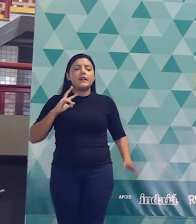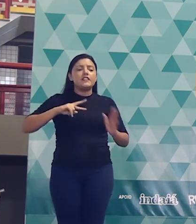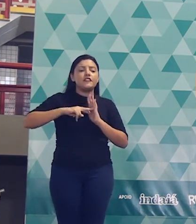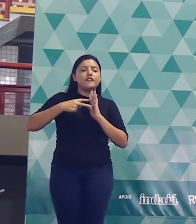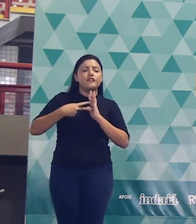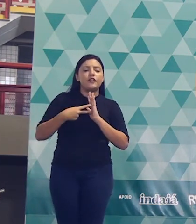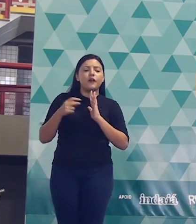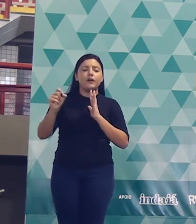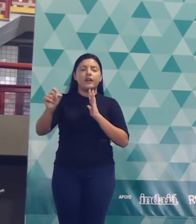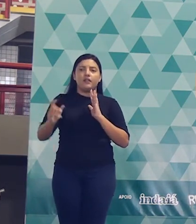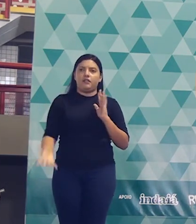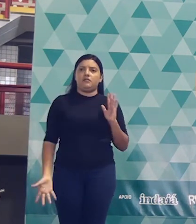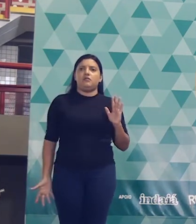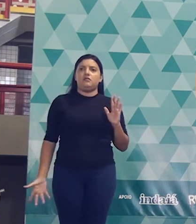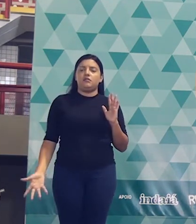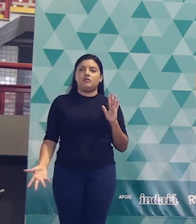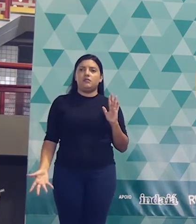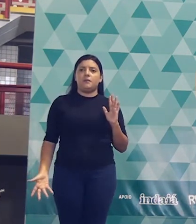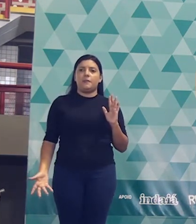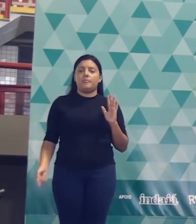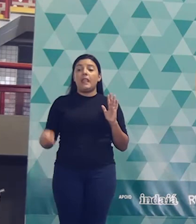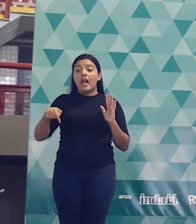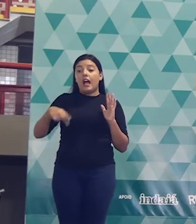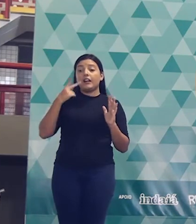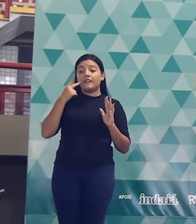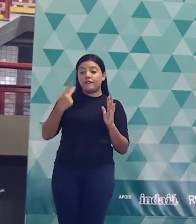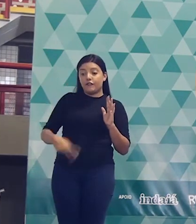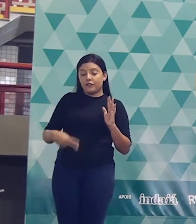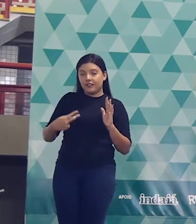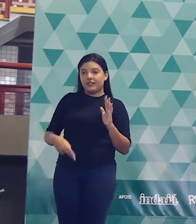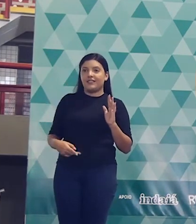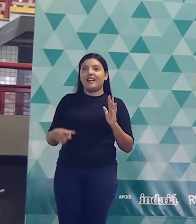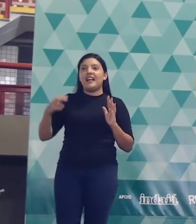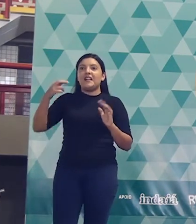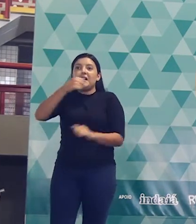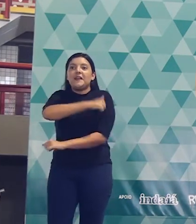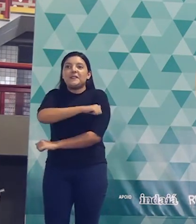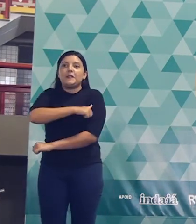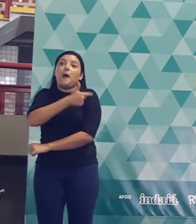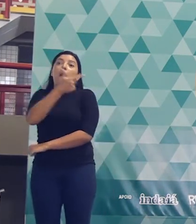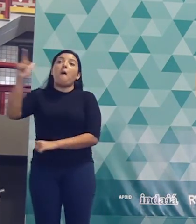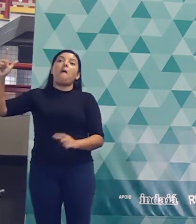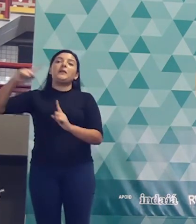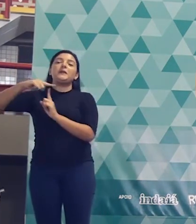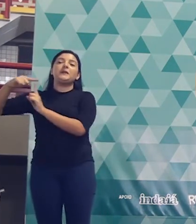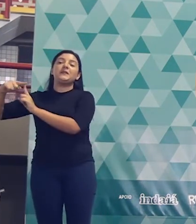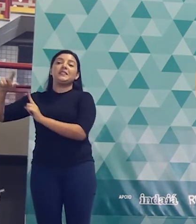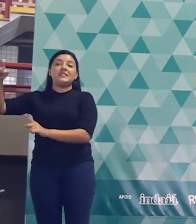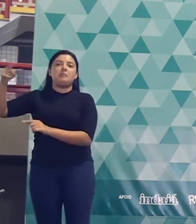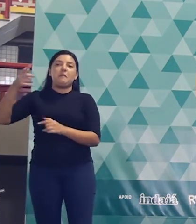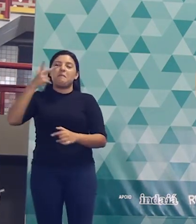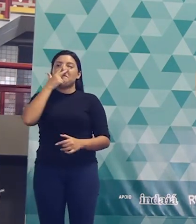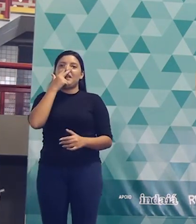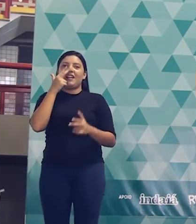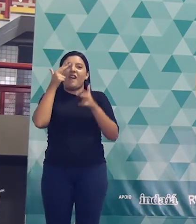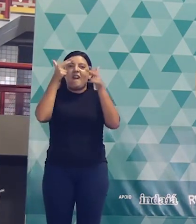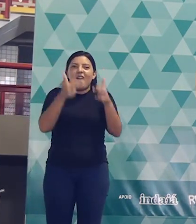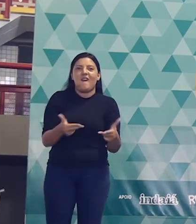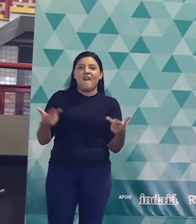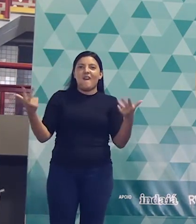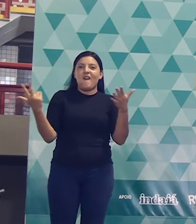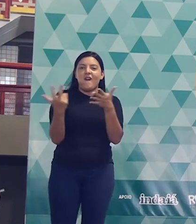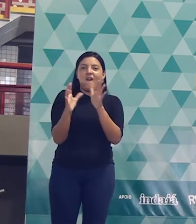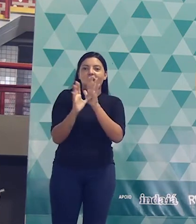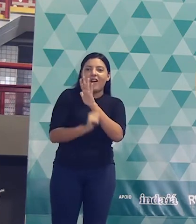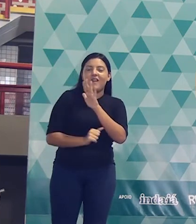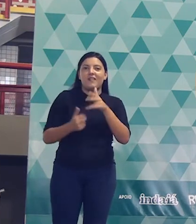quadrilha? Aqui no Ceará, lá no Rio é outra coisa, né? Sou do Rio, calma,